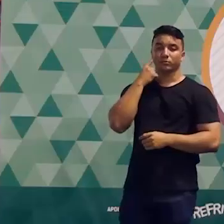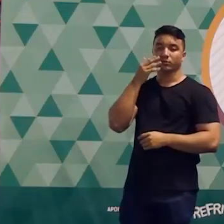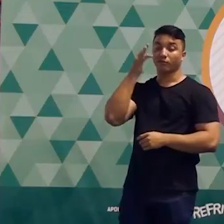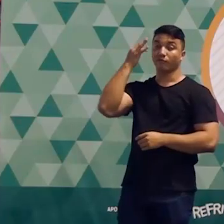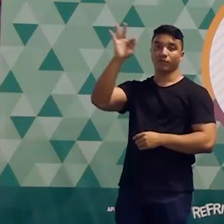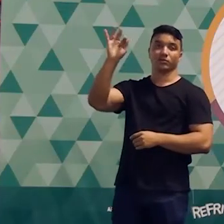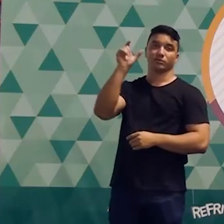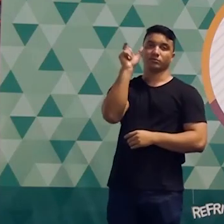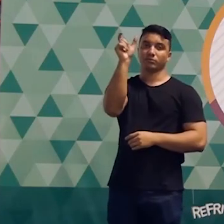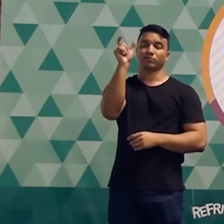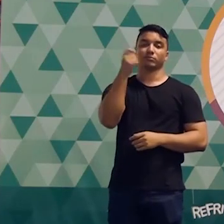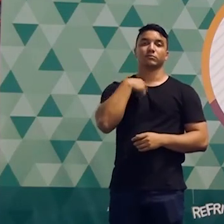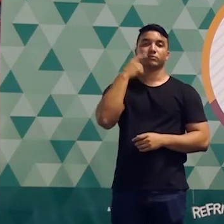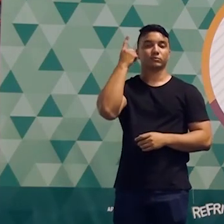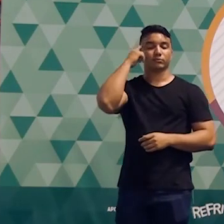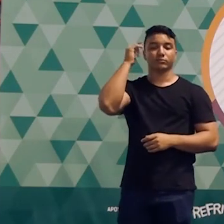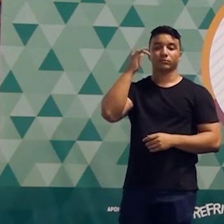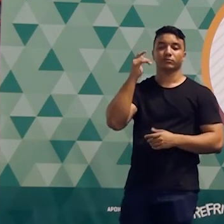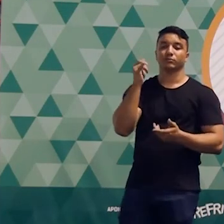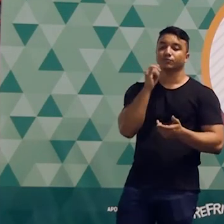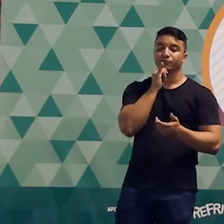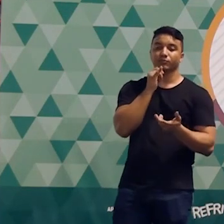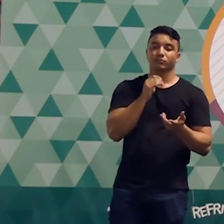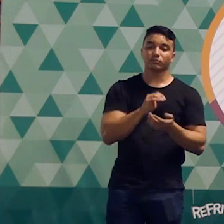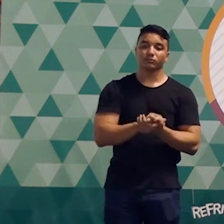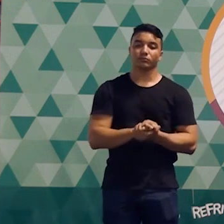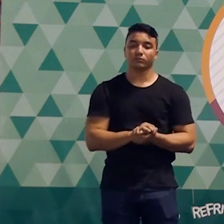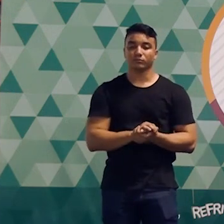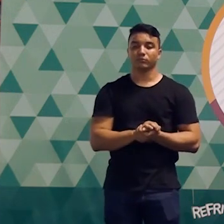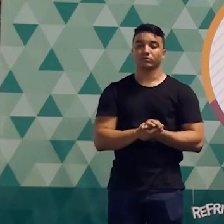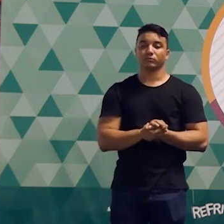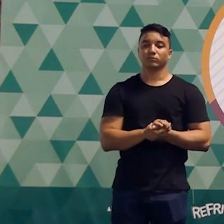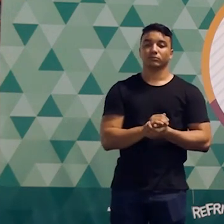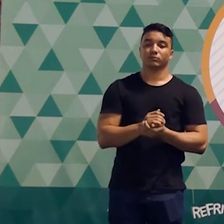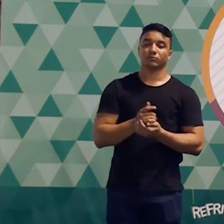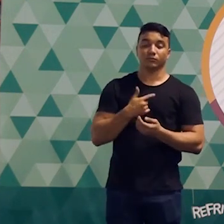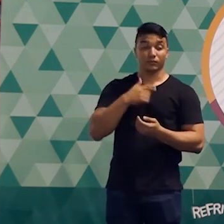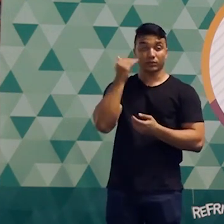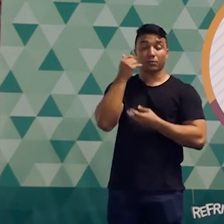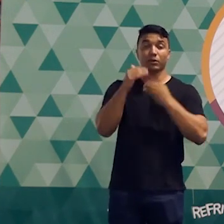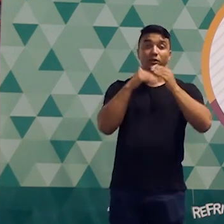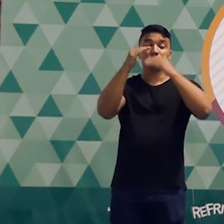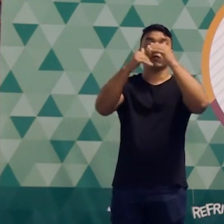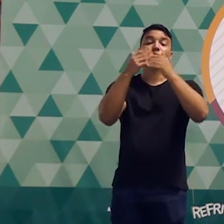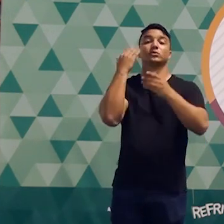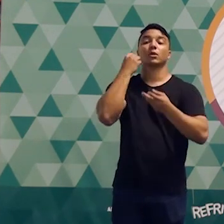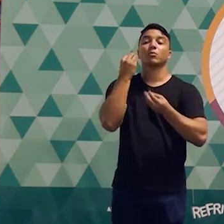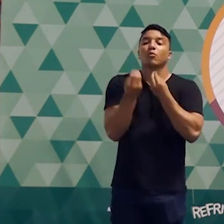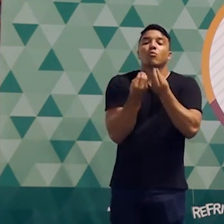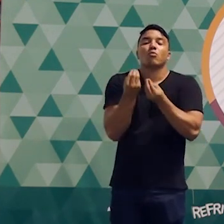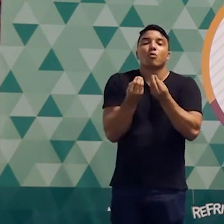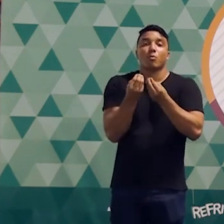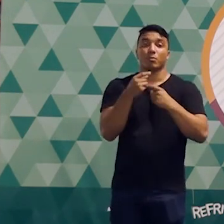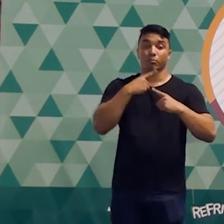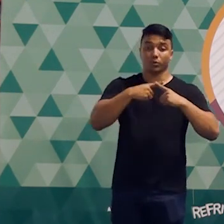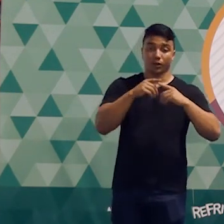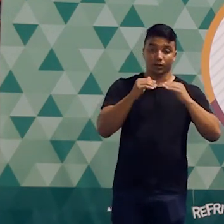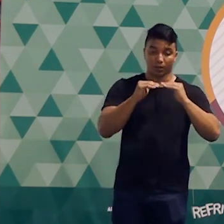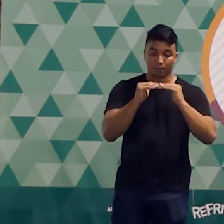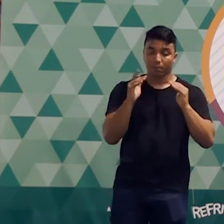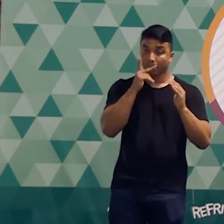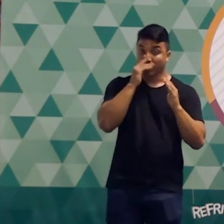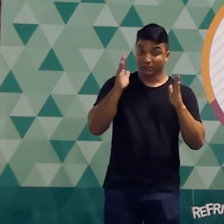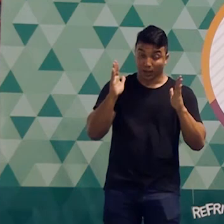mas vamos imaginar que o nome França não tivesse lá. Você sabe que ela é de país desenvolvido por quê? Primeiro, porque a base está